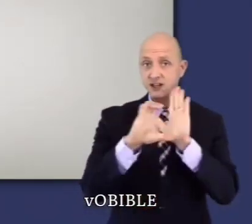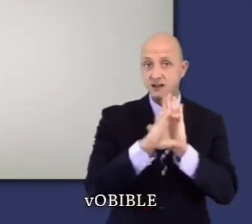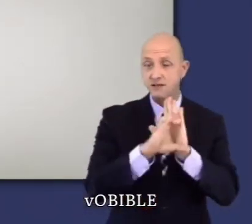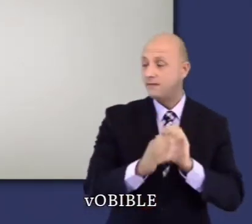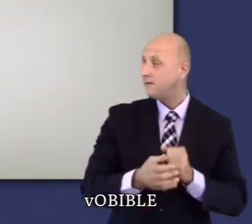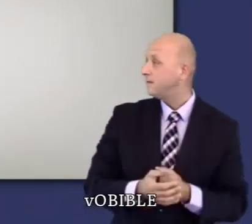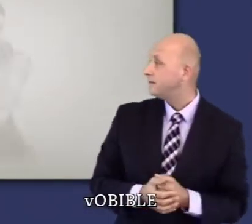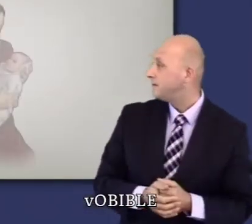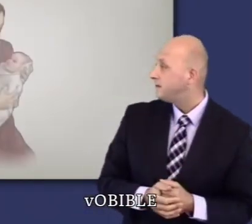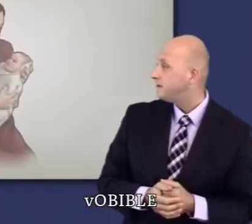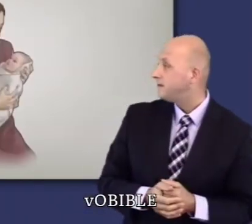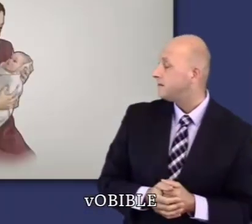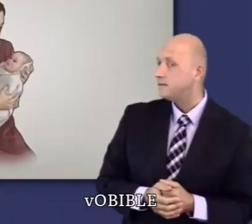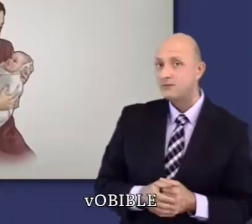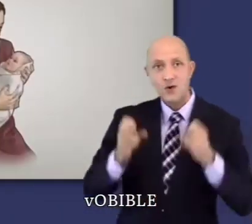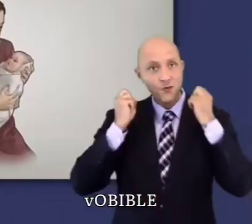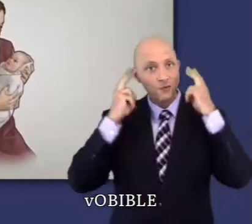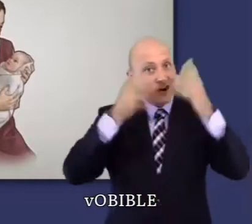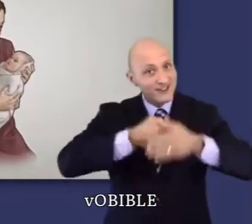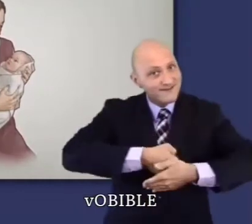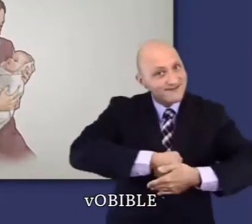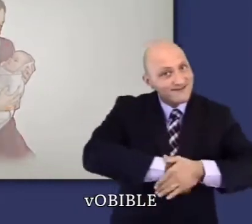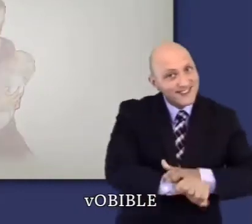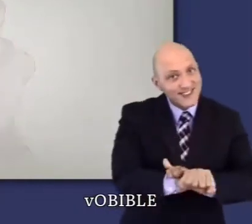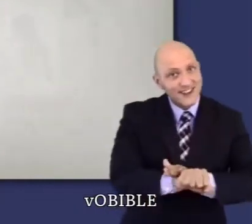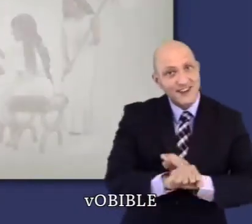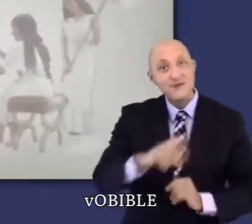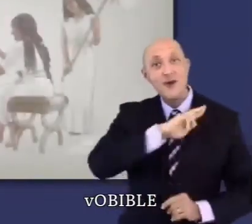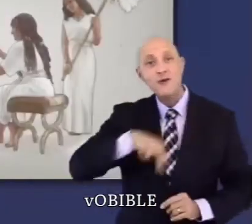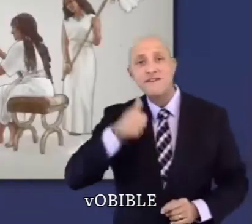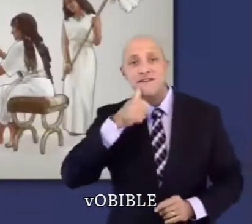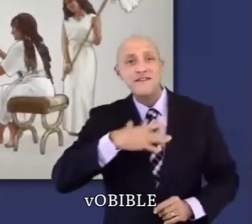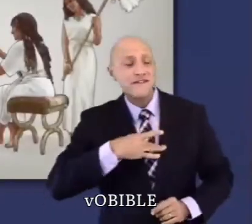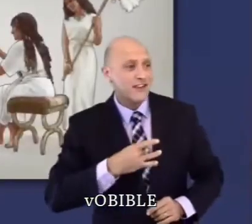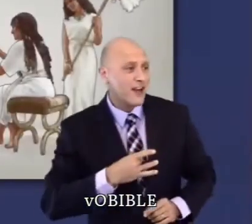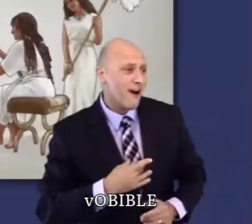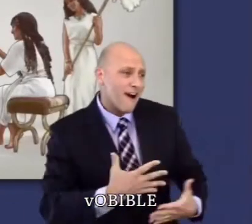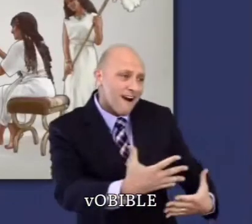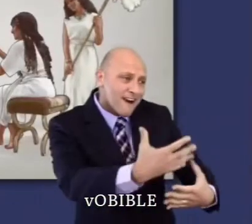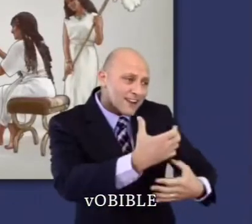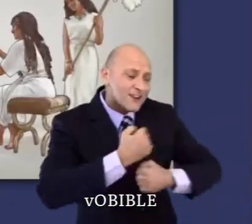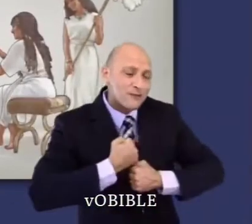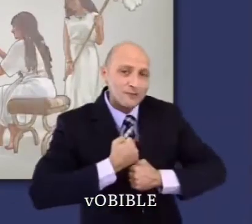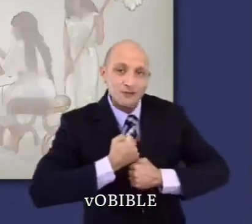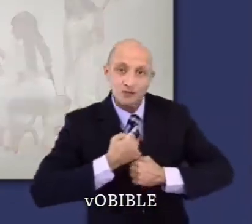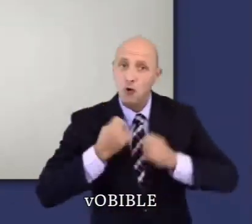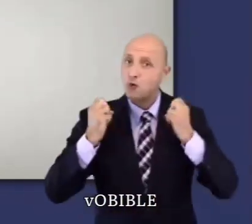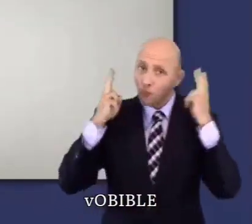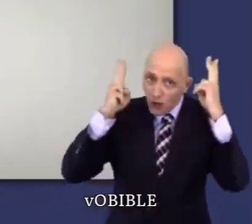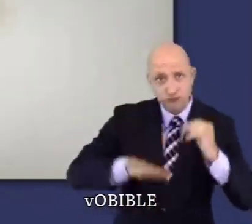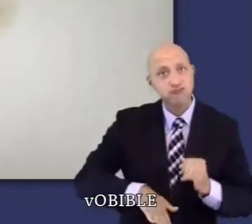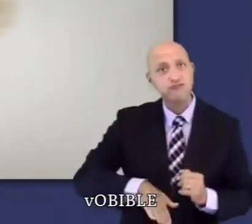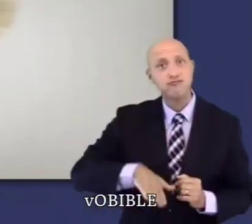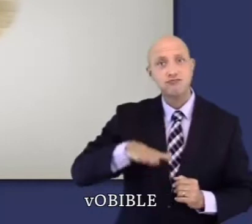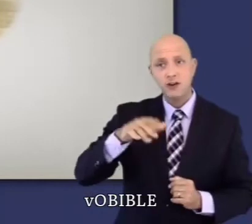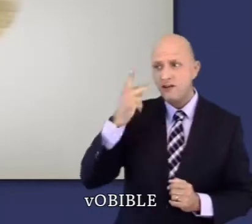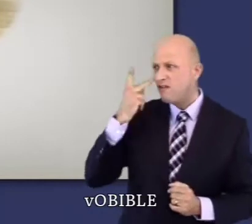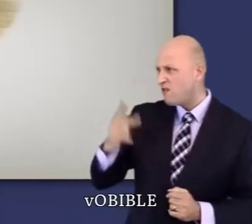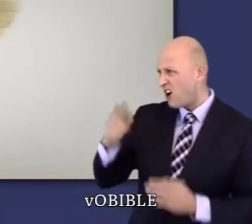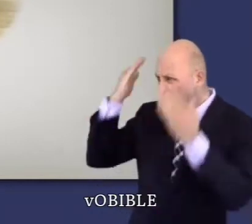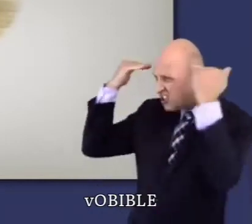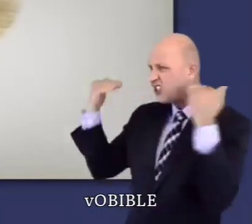Les chapitres 2 à 4 racontent la naissance de Moïse, son adoption par la fille de Pharaon et sa fuite en